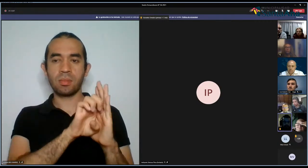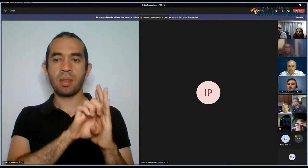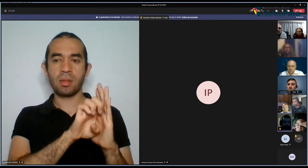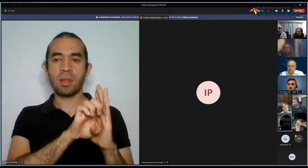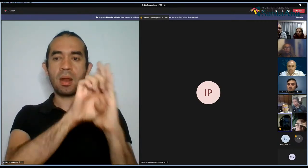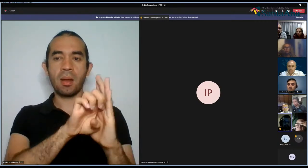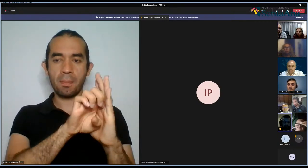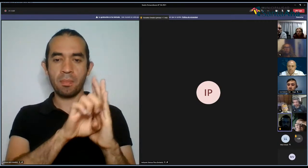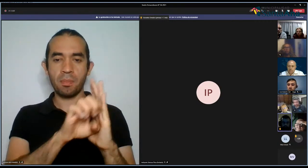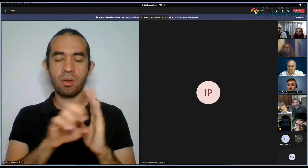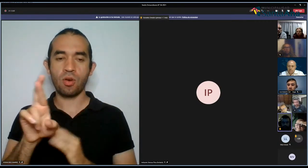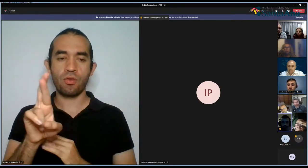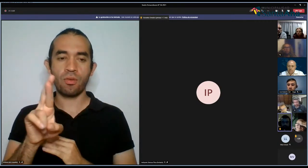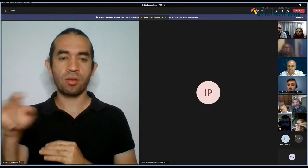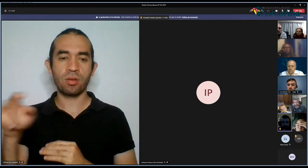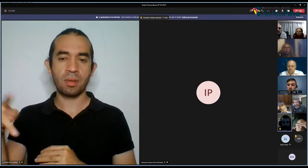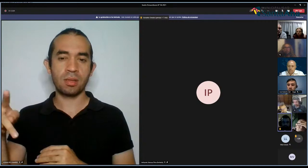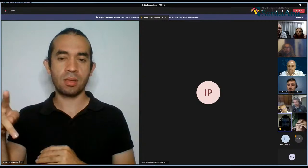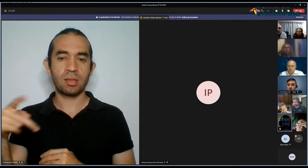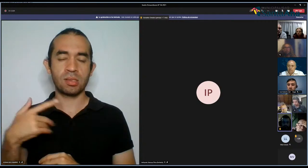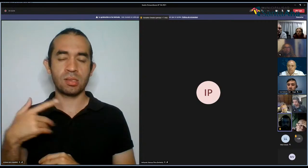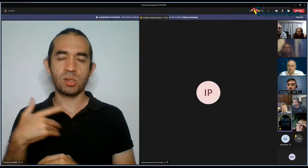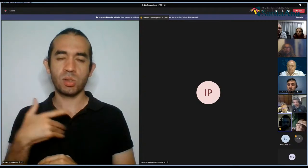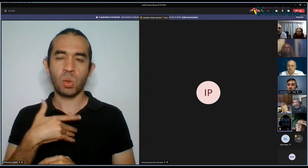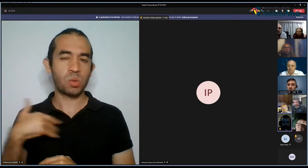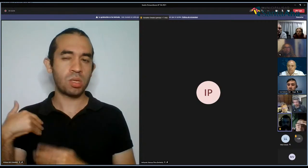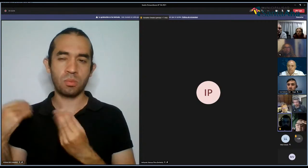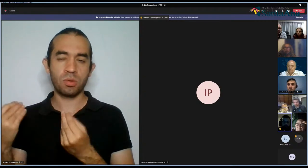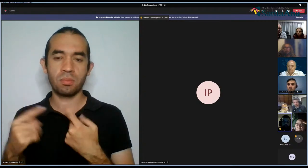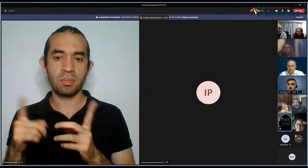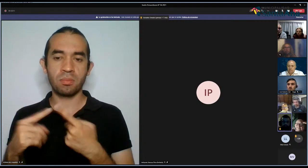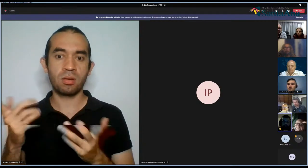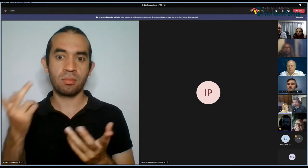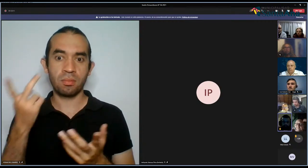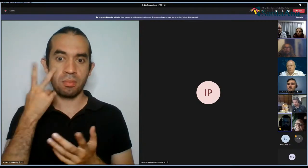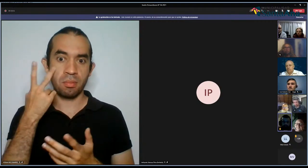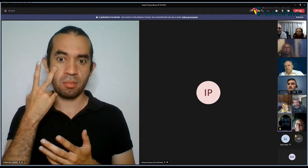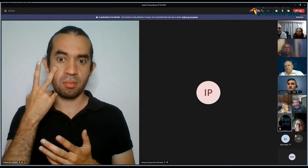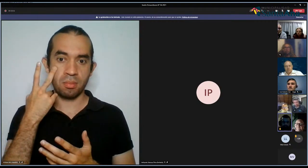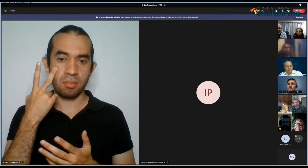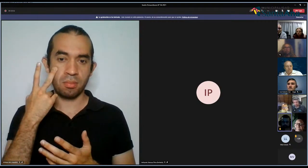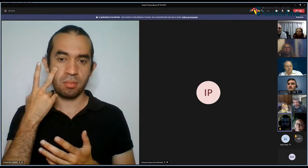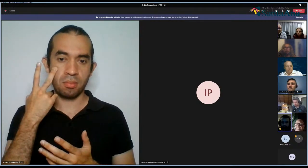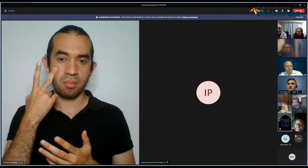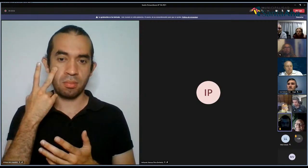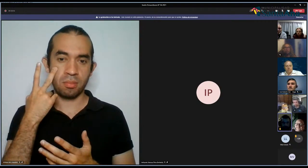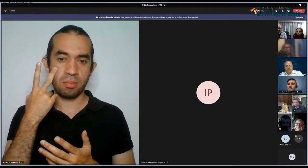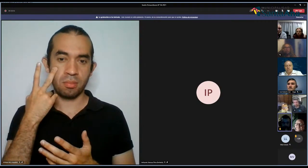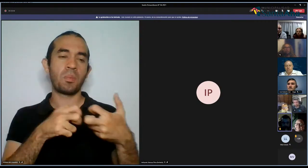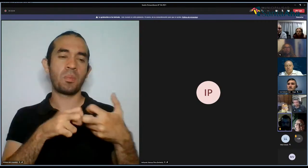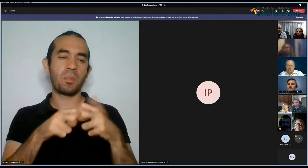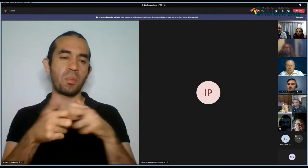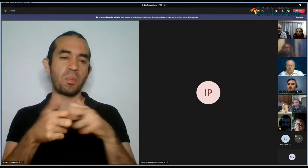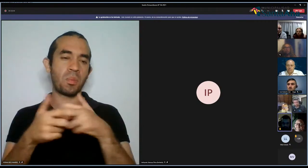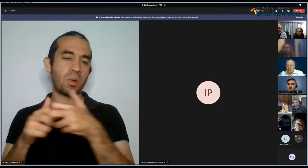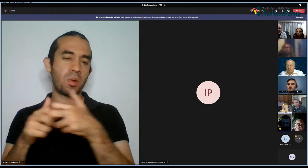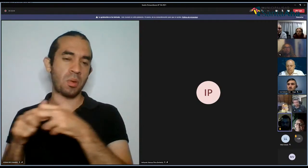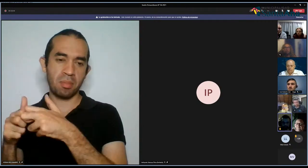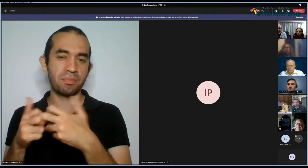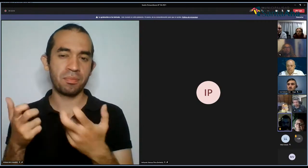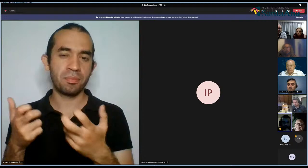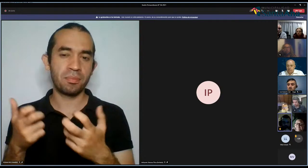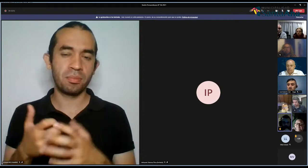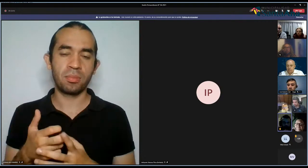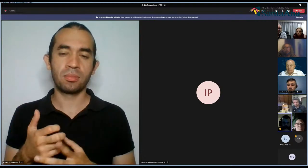gusta no les gustan mucho es que si el río suena es porque piedras trae este y si no mal entiendo sólo en este